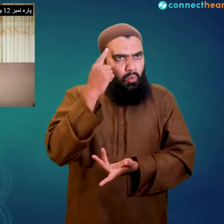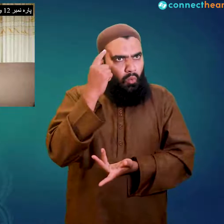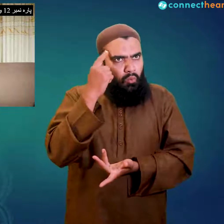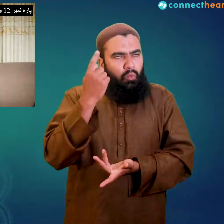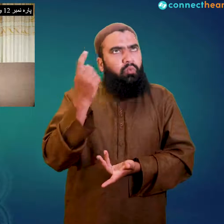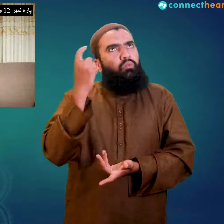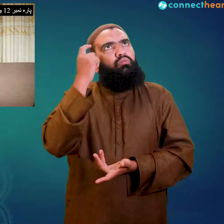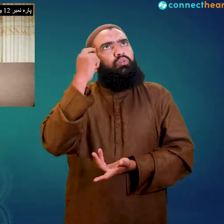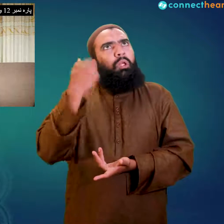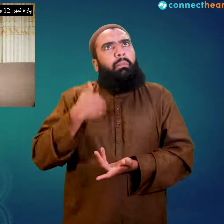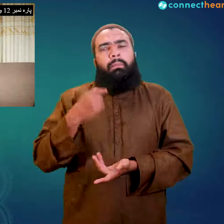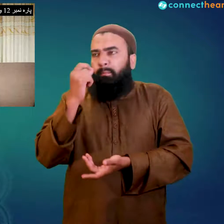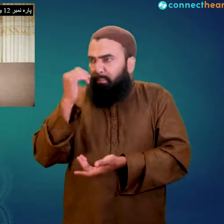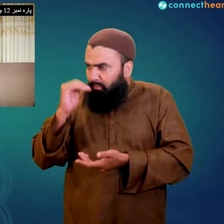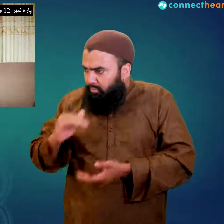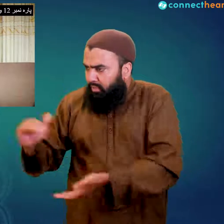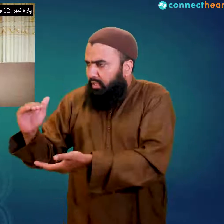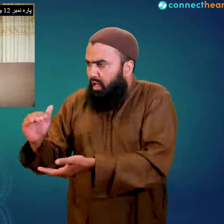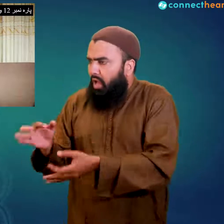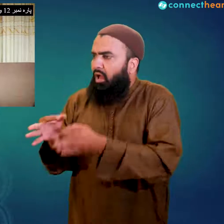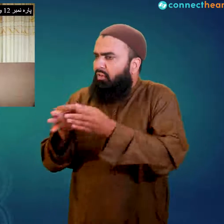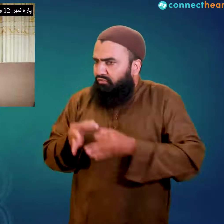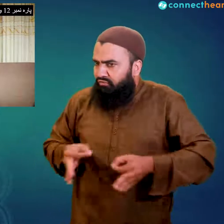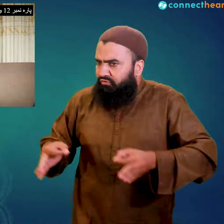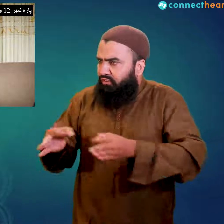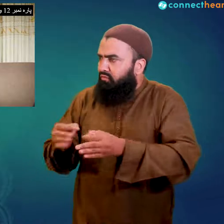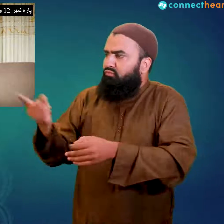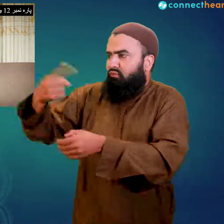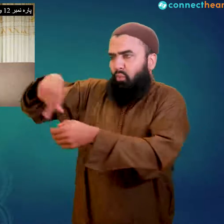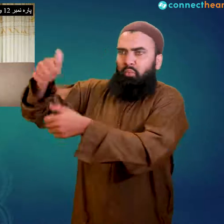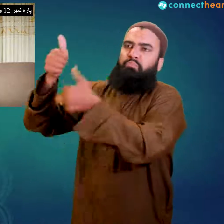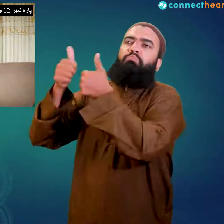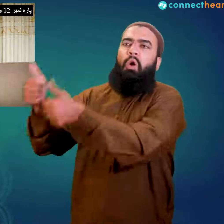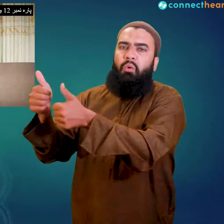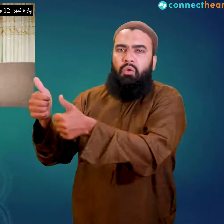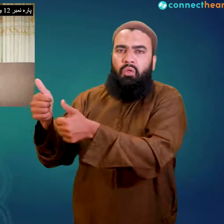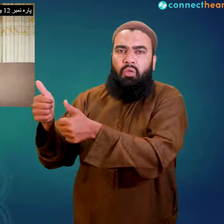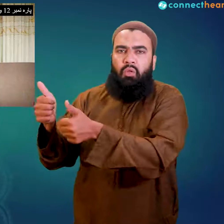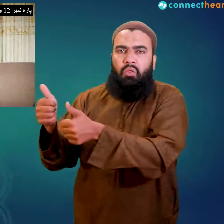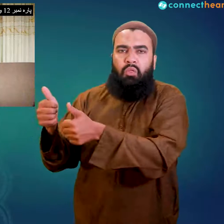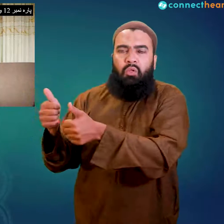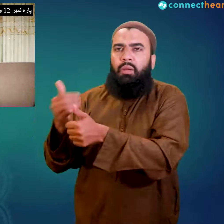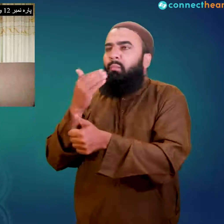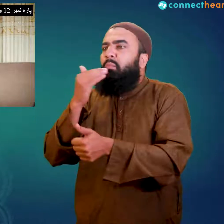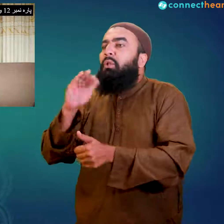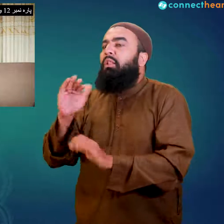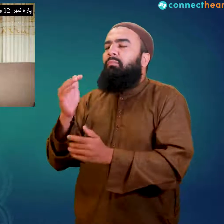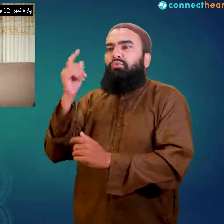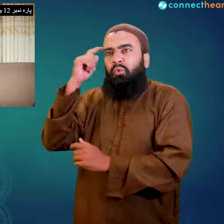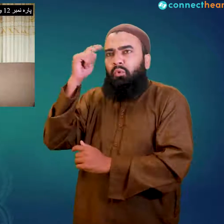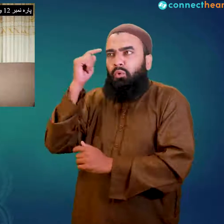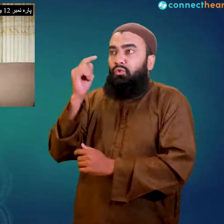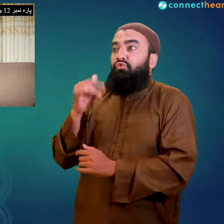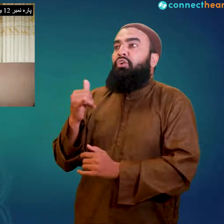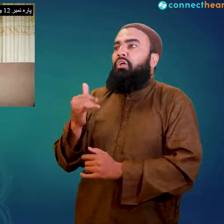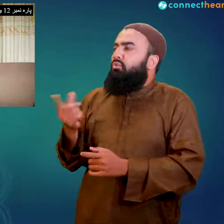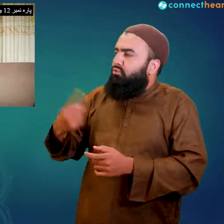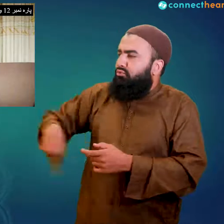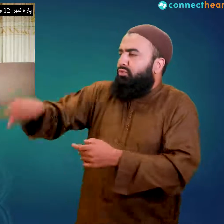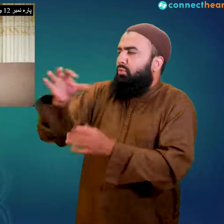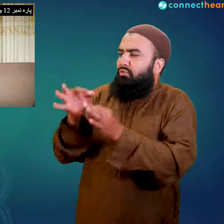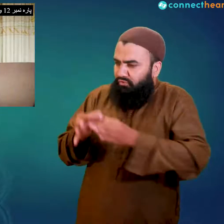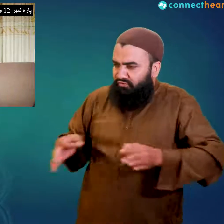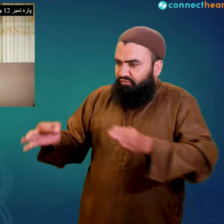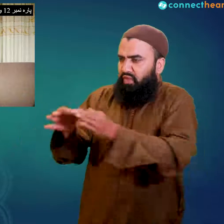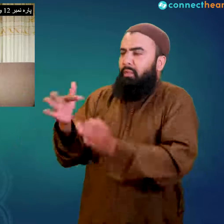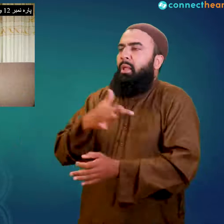وجہ سے تھا۔ ان کو اپنے بیٹے کی ایمان کا علم نہیں تھا، اس وجہ سے انہوں نے اللہ سے اس کے